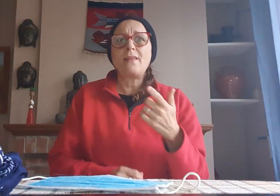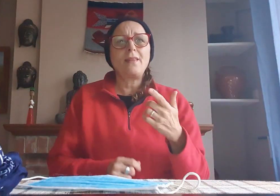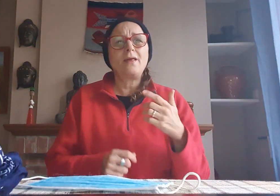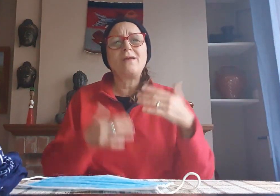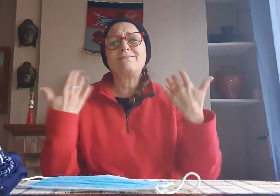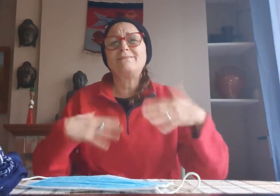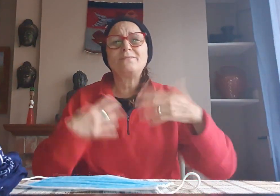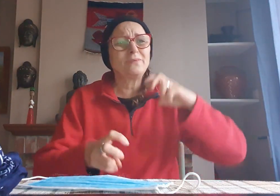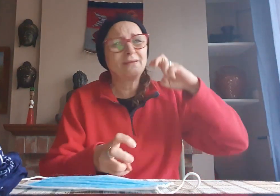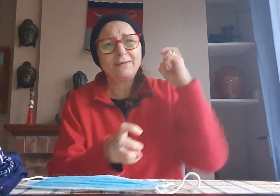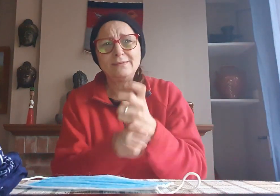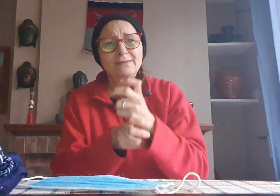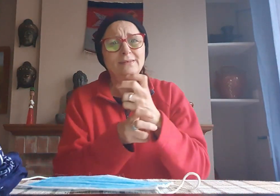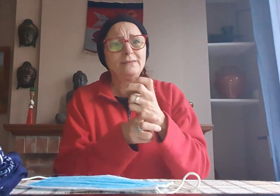mí.